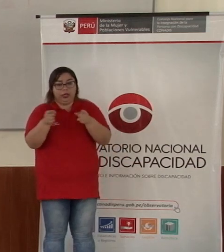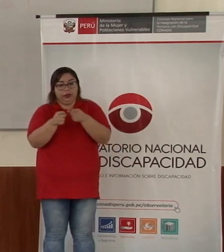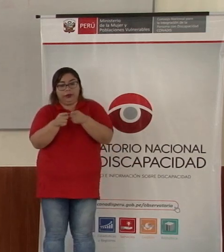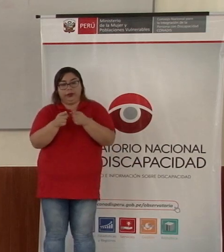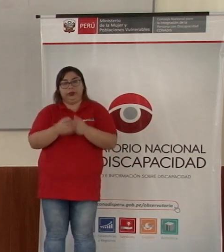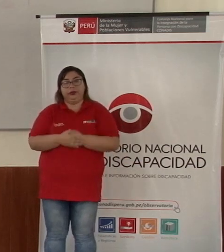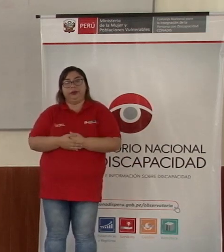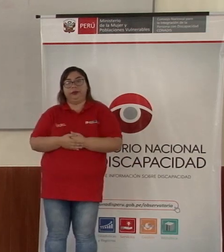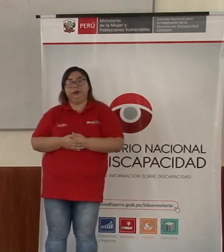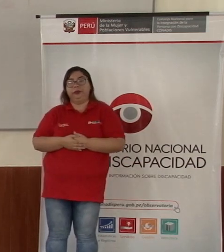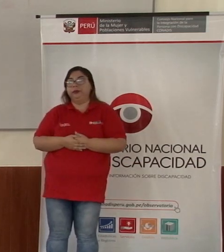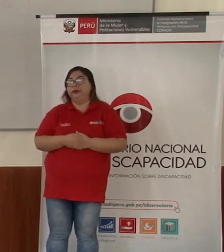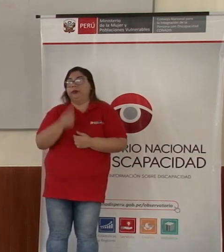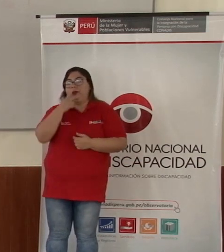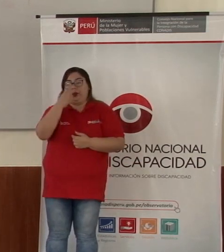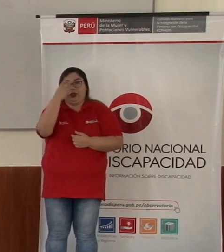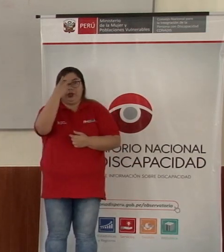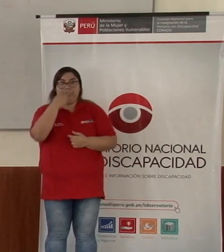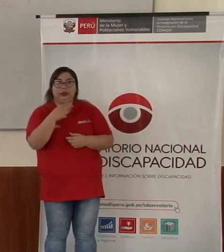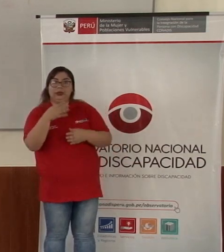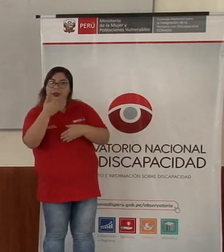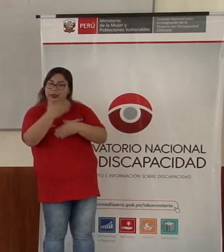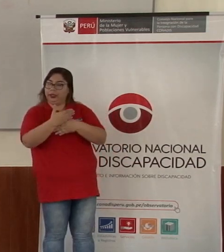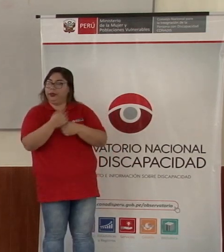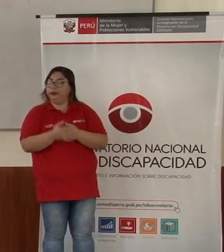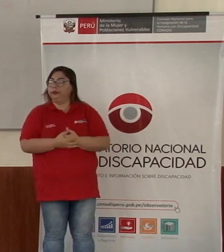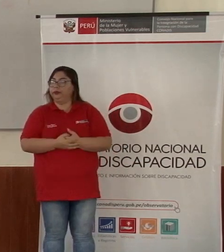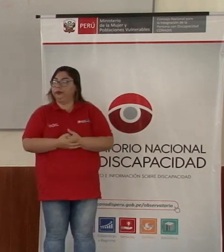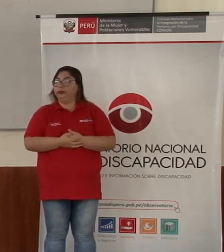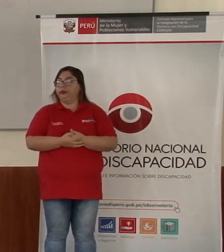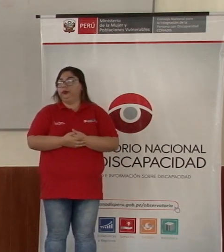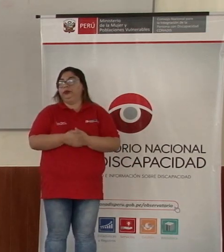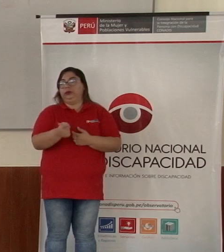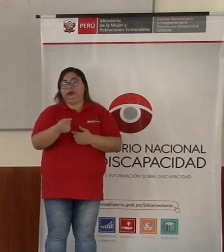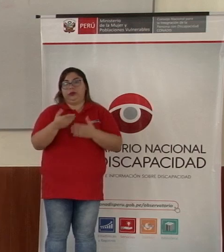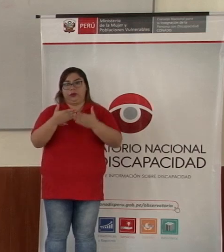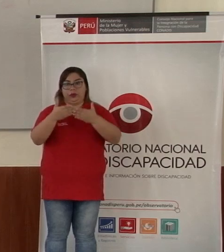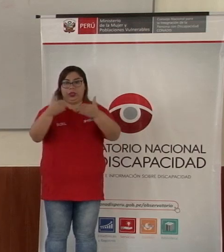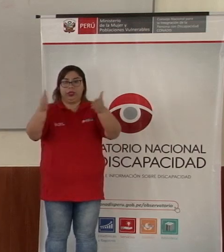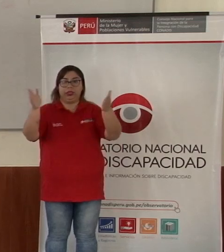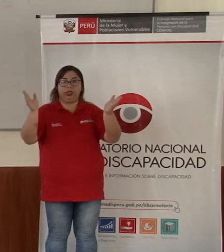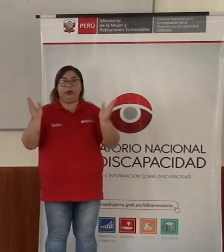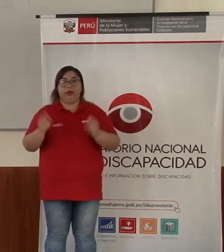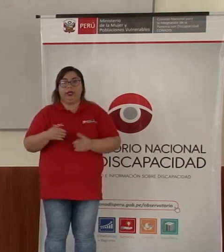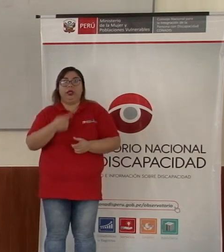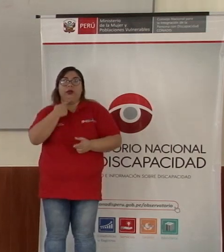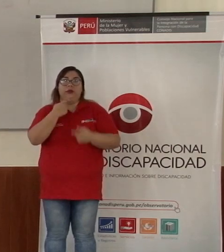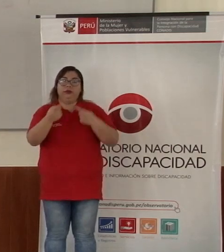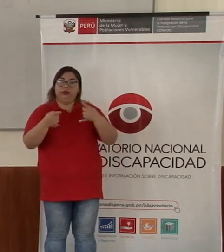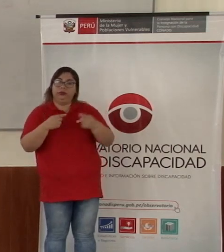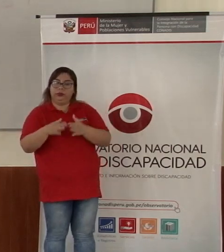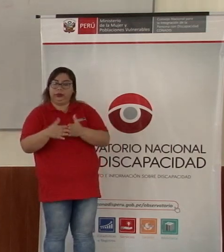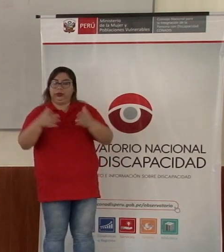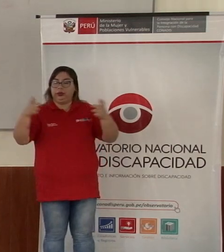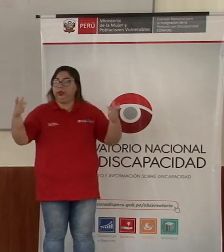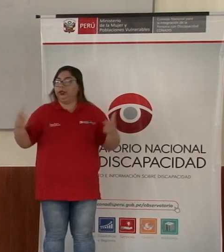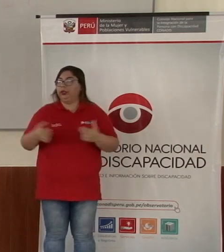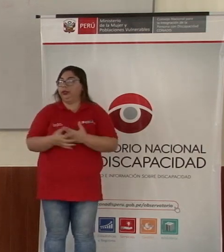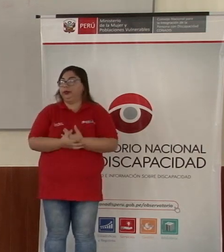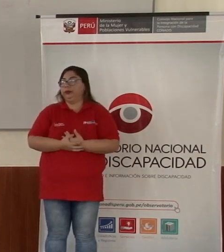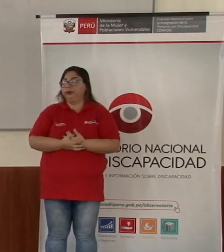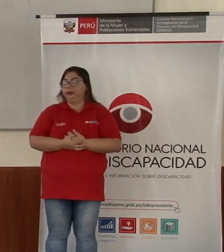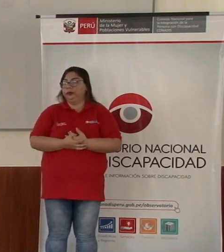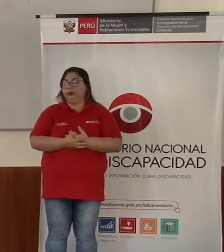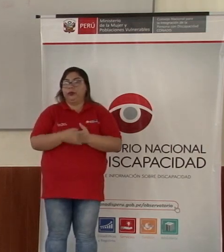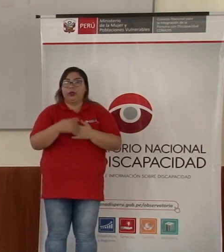corta, tan sesgada, tan cerrada. La Constitución está abierta a una interpretación bastante amplia, ¿no?